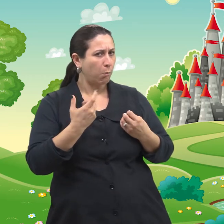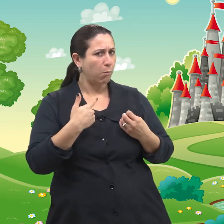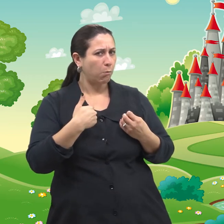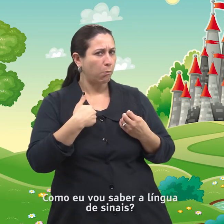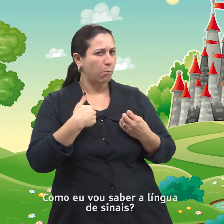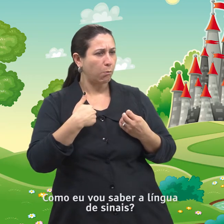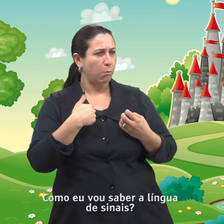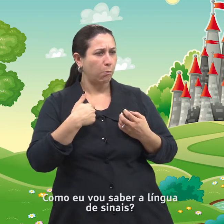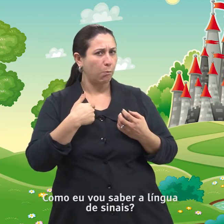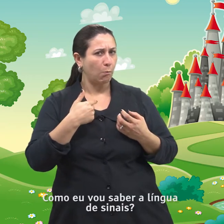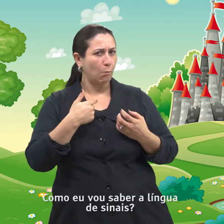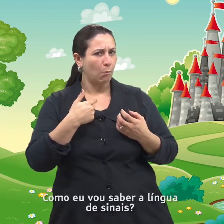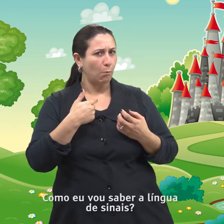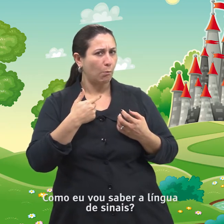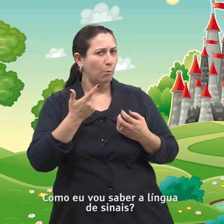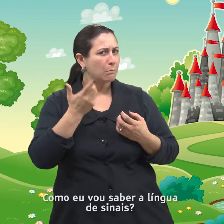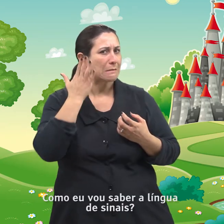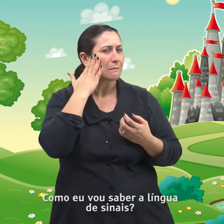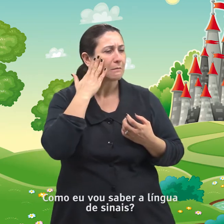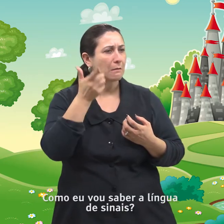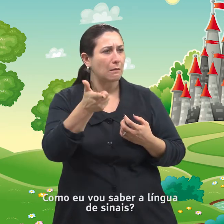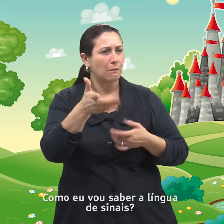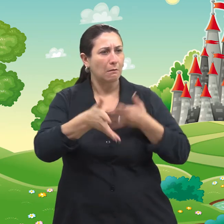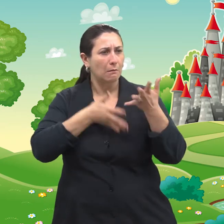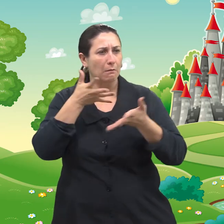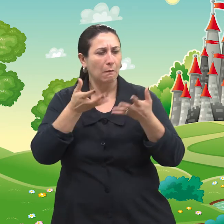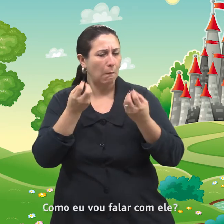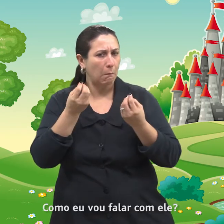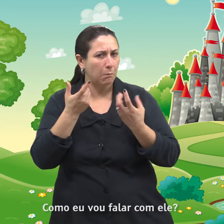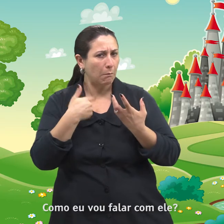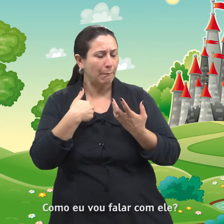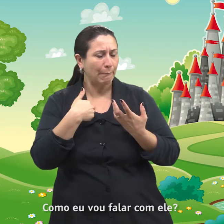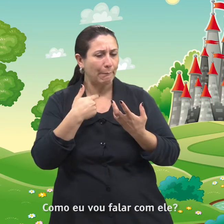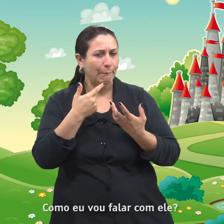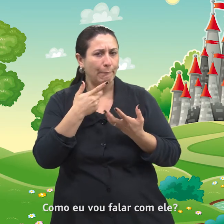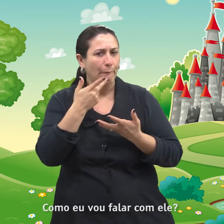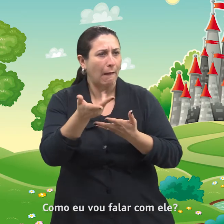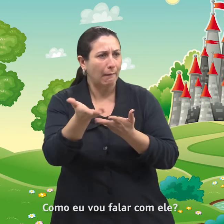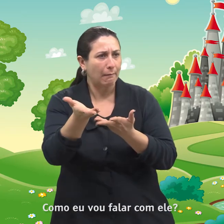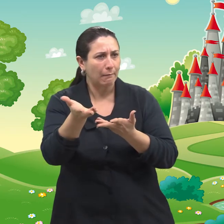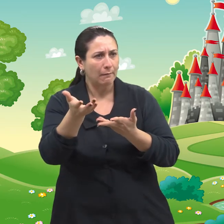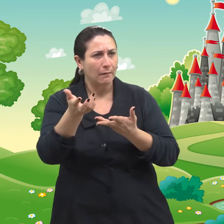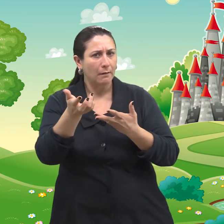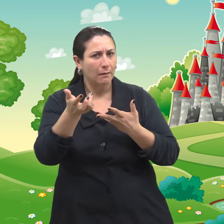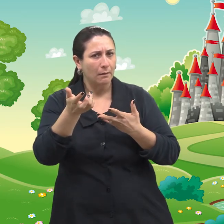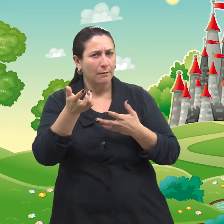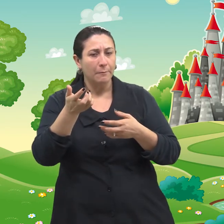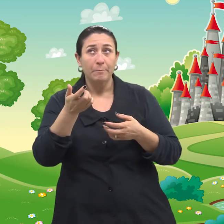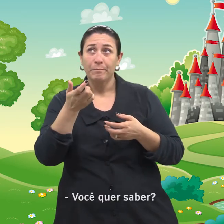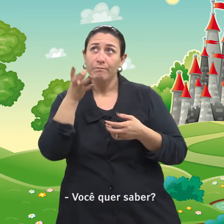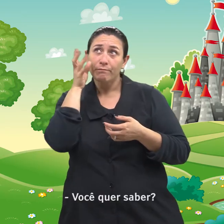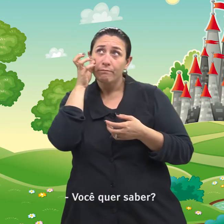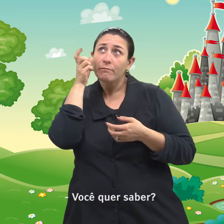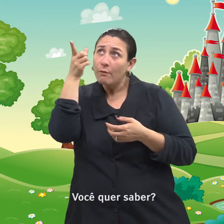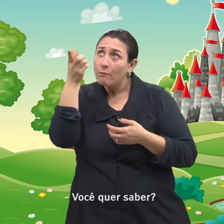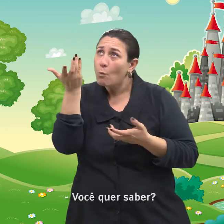Como eu vou saber a língua de sinais? Como eu vou falar com ele? Você quer saber?